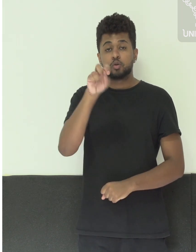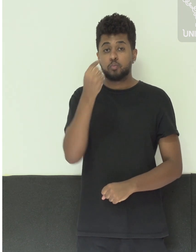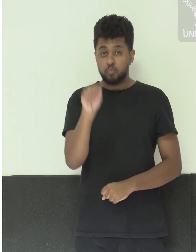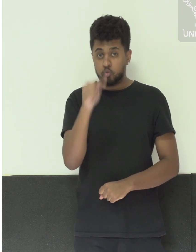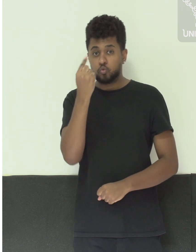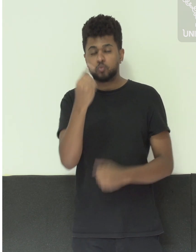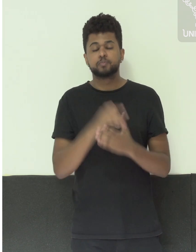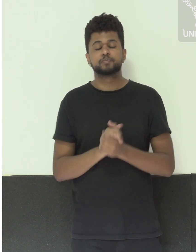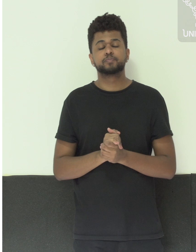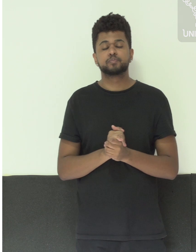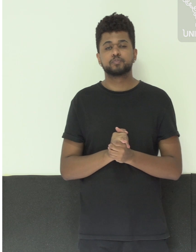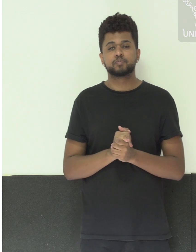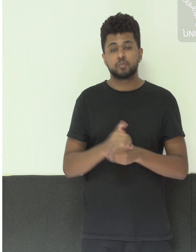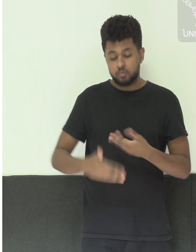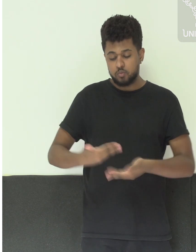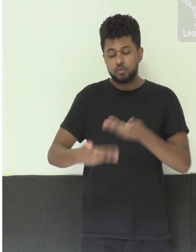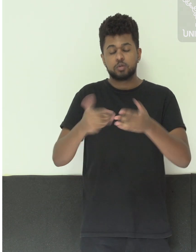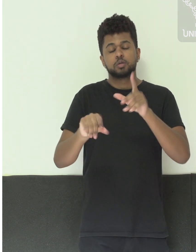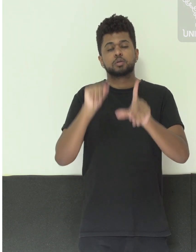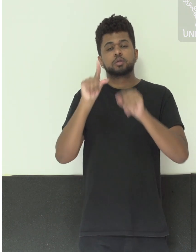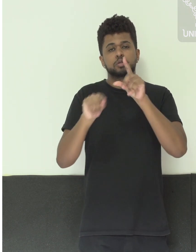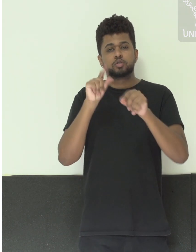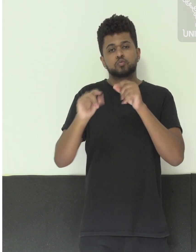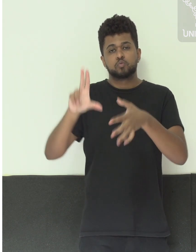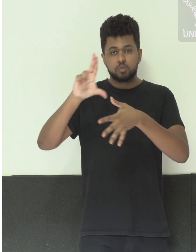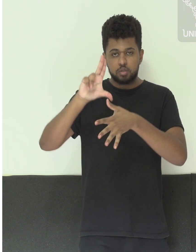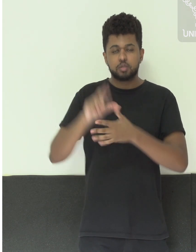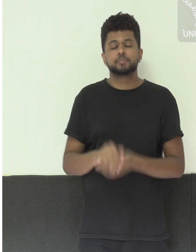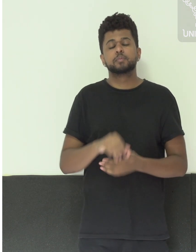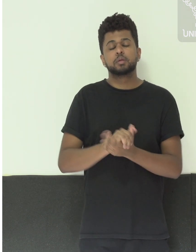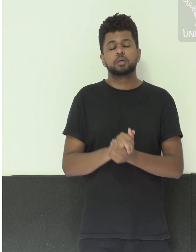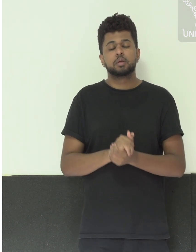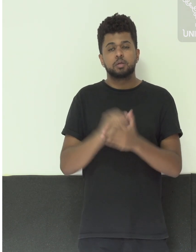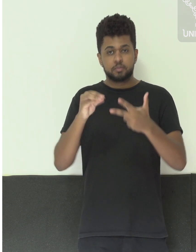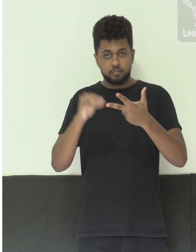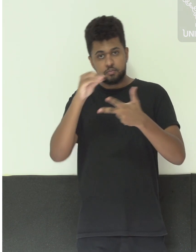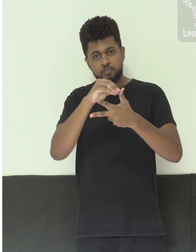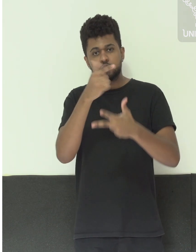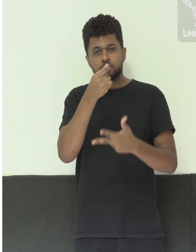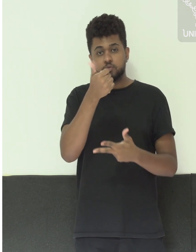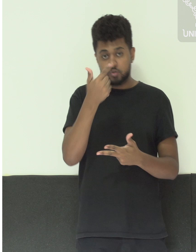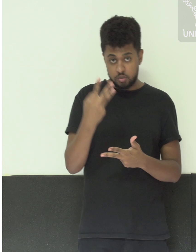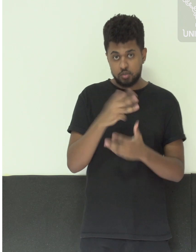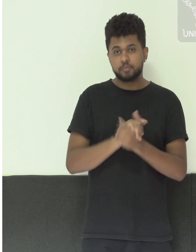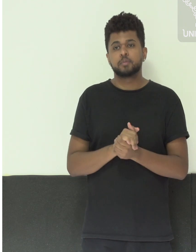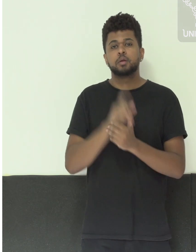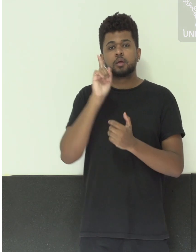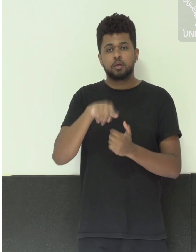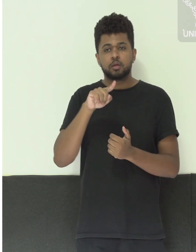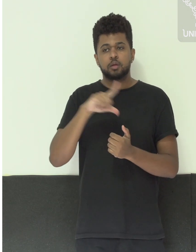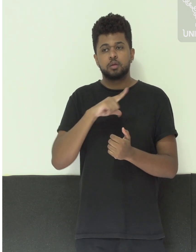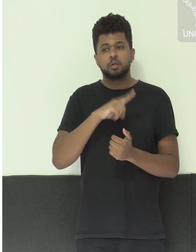5.1 No processo seletivo UNILA SISU 2023, são ofertadas